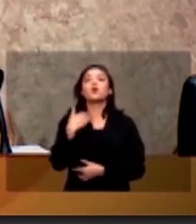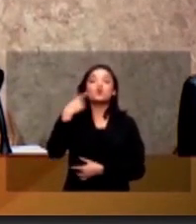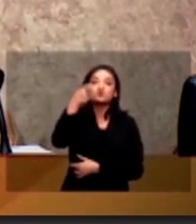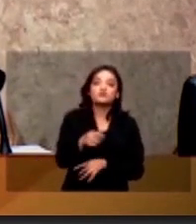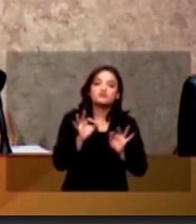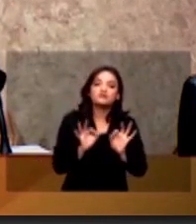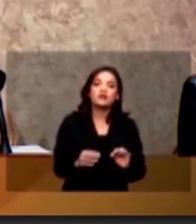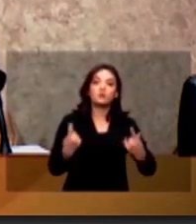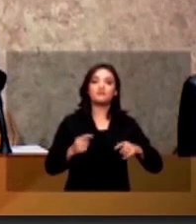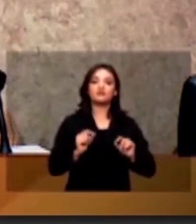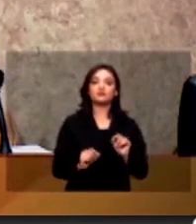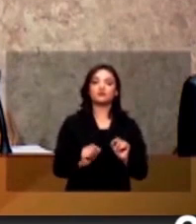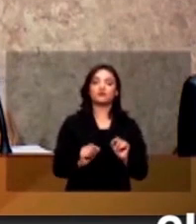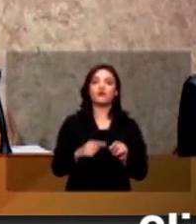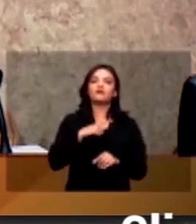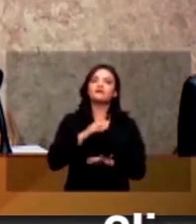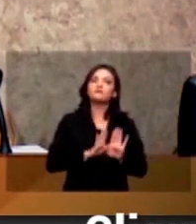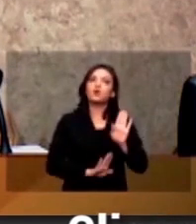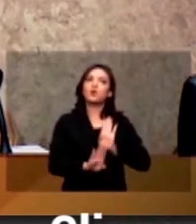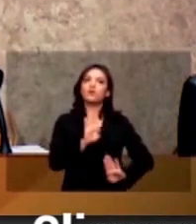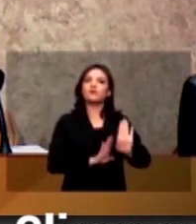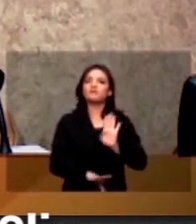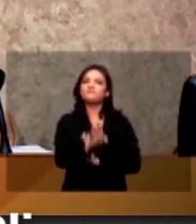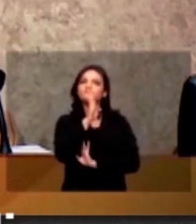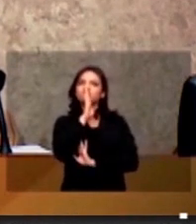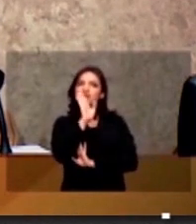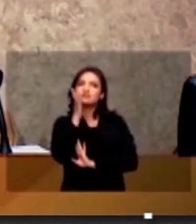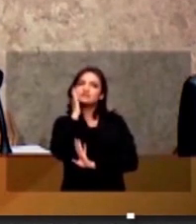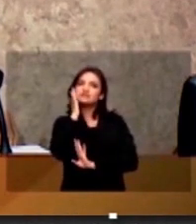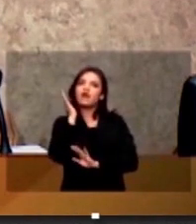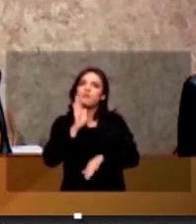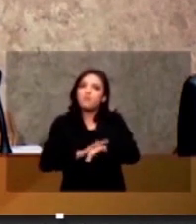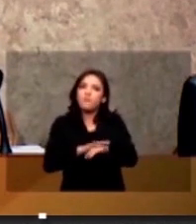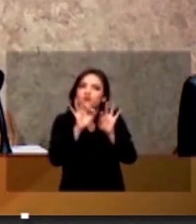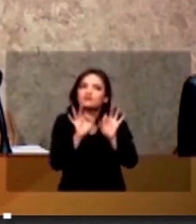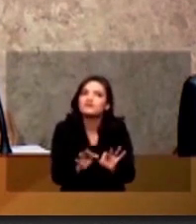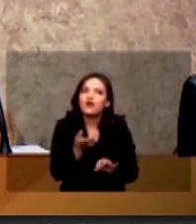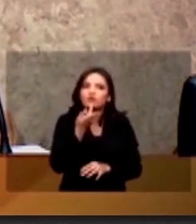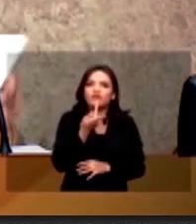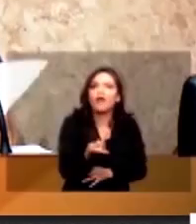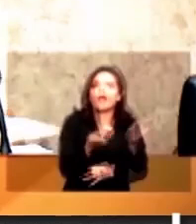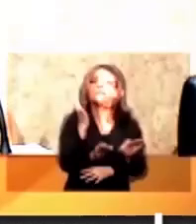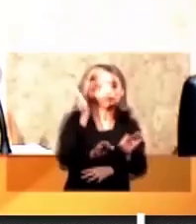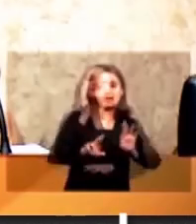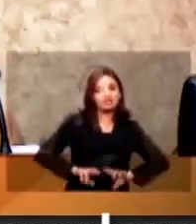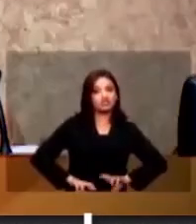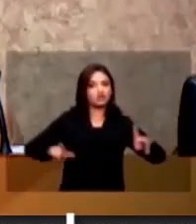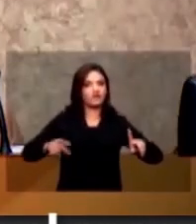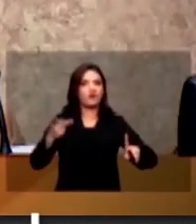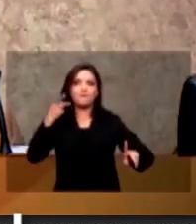ônibus e o silêncio na língua sabe o seu lugar de fala e seu vocabulário próprio